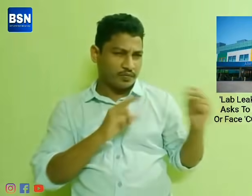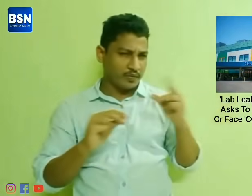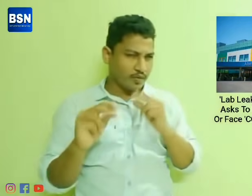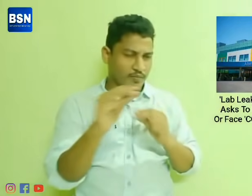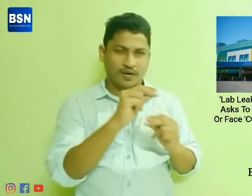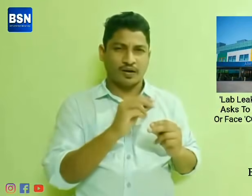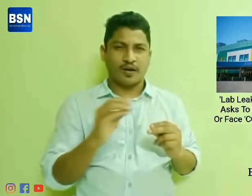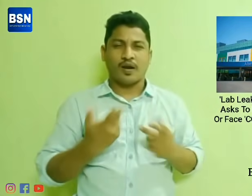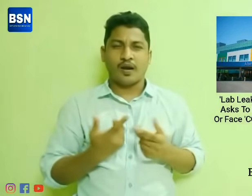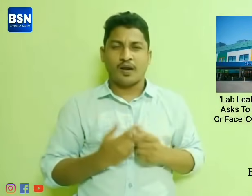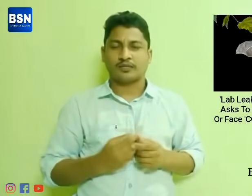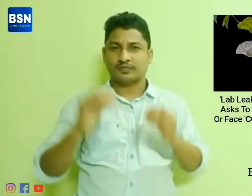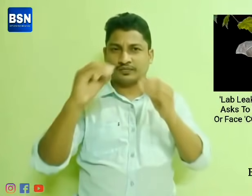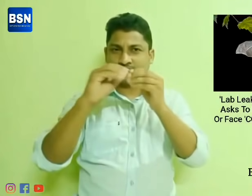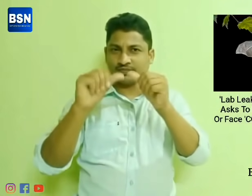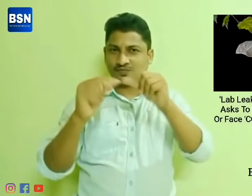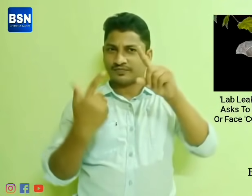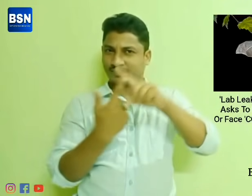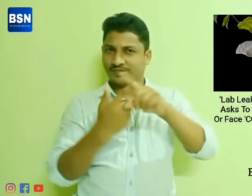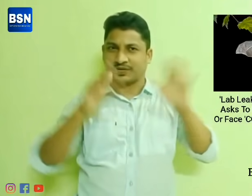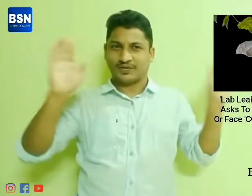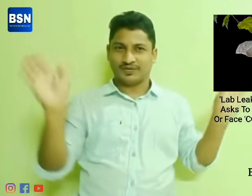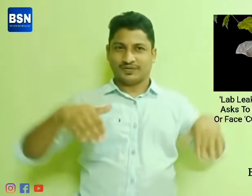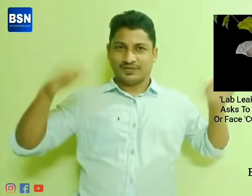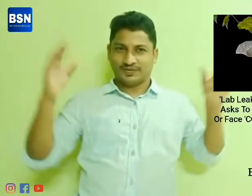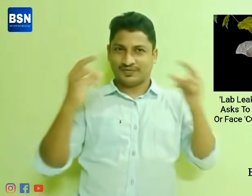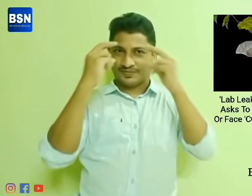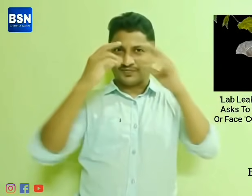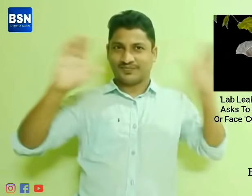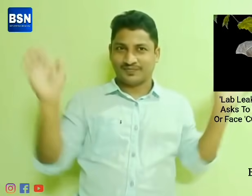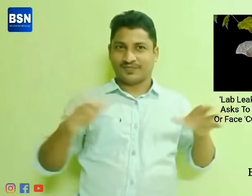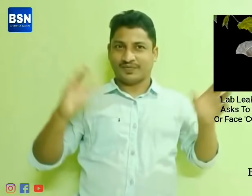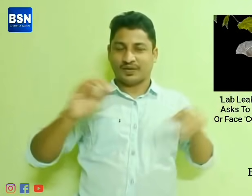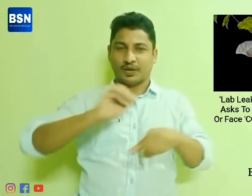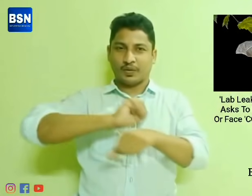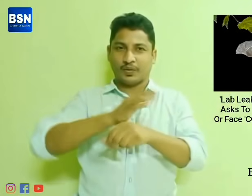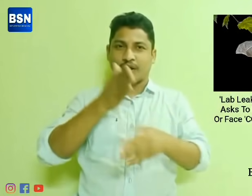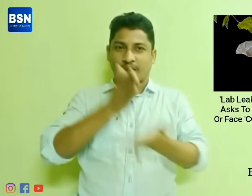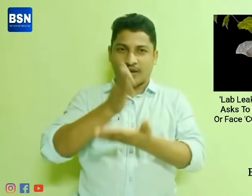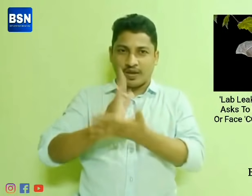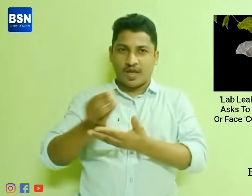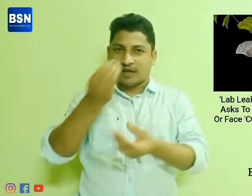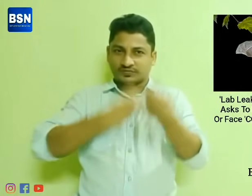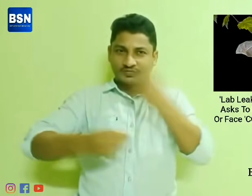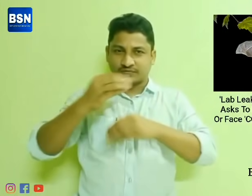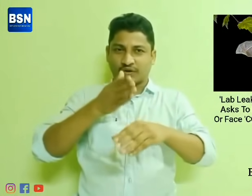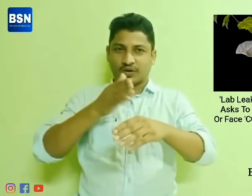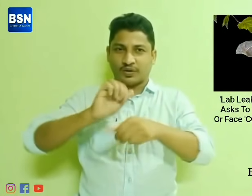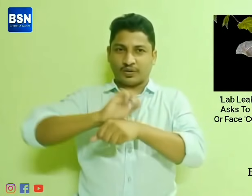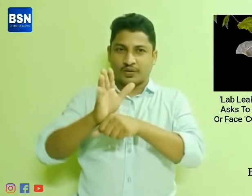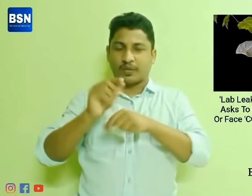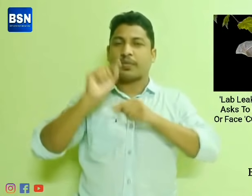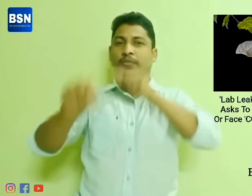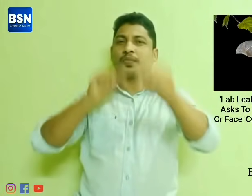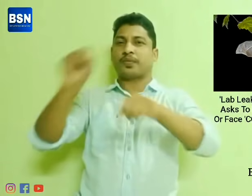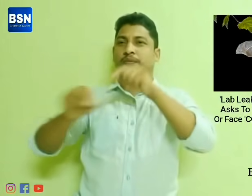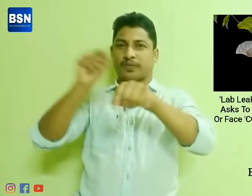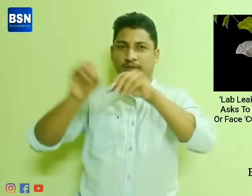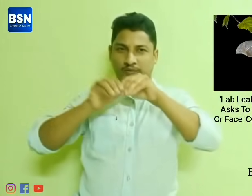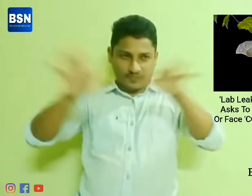నిజంగా ఈ రోజు జాను చంద్రుని కాపాడుకోవడం ఉంటే అగర్వాల్ ఏం చేసి ఉండదు. తలుచుకుంటే భయంగా ఉంది ప్రేమ. ఈ ప్రేమ కాలేదు